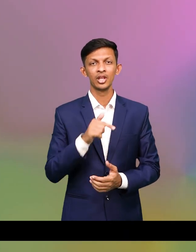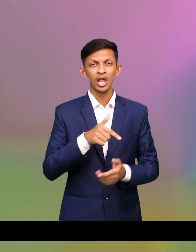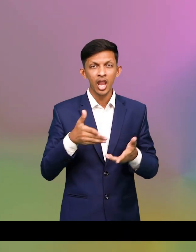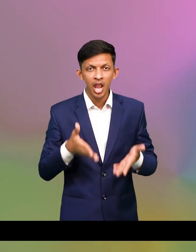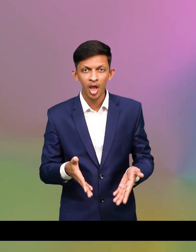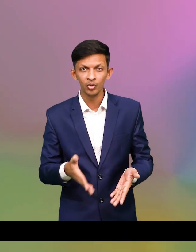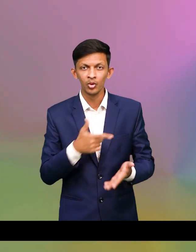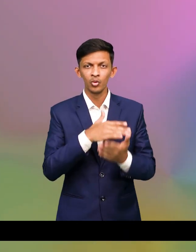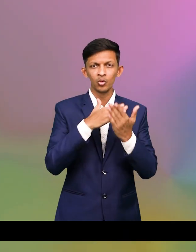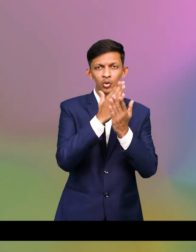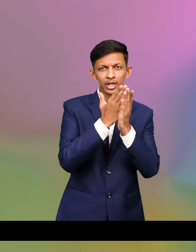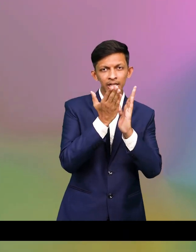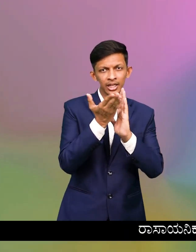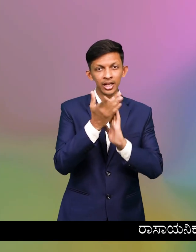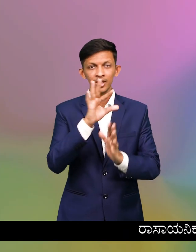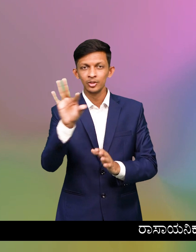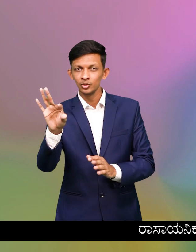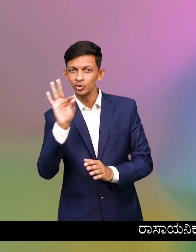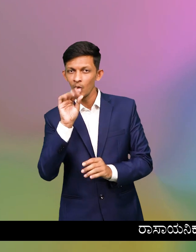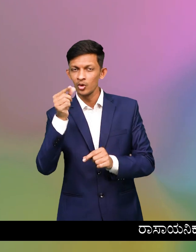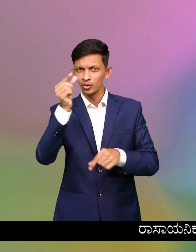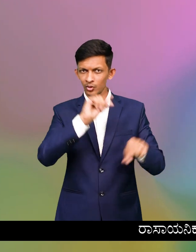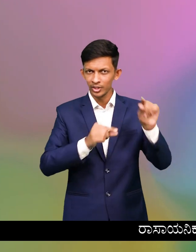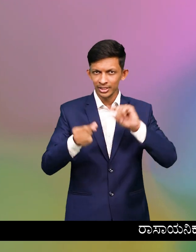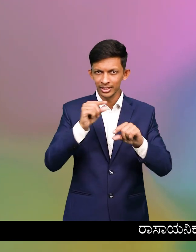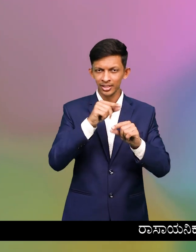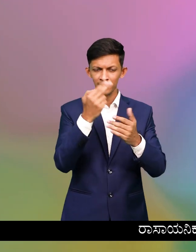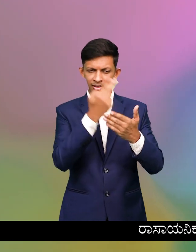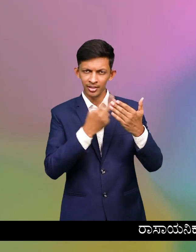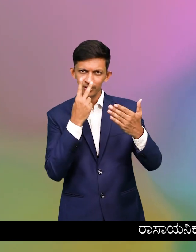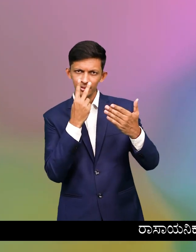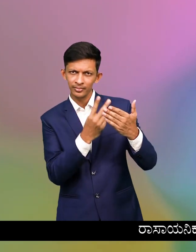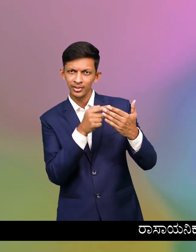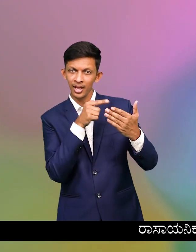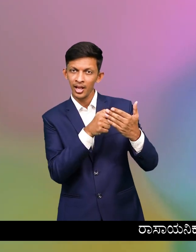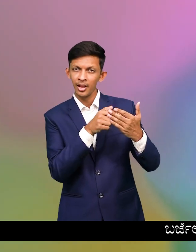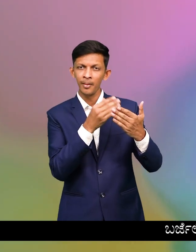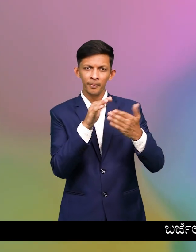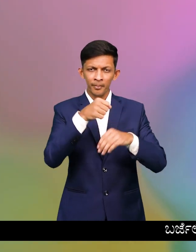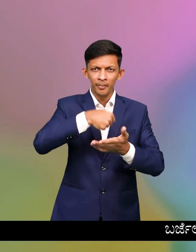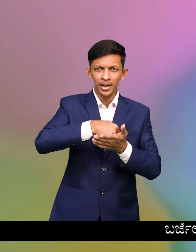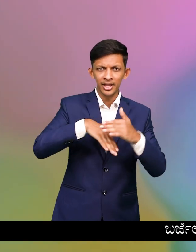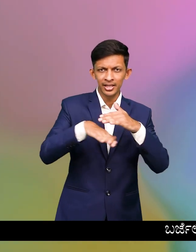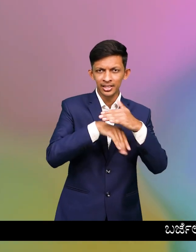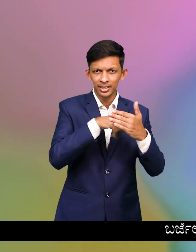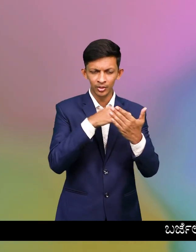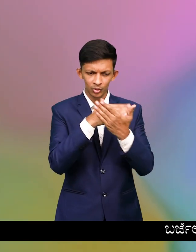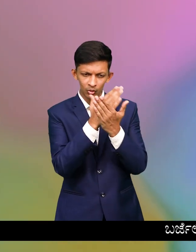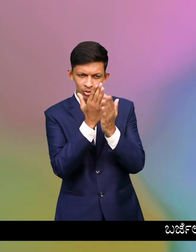ನಿರ್ಧರಿಸಿದ ಚಿಹ್ನೆಗಳನ್ನು ಬಳಸುತ್ತೇವೆ. ರಾಸಾಯನಿಕ ಚಿಹ್ನೆಗಳನ್ನು ಆಯ್ಕೆ ಮಾಡುವ ಪ್ರಸ್ತುತ ವಿಧಾನವು ಬೆರ್ಜೆಲಿಯಸ್ ಕಂಡುಹಿಡಿದ